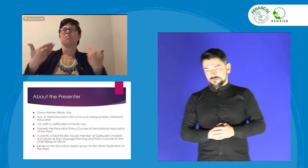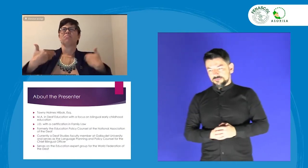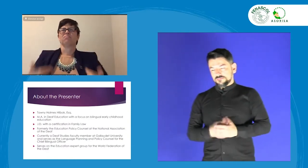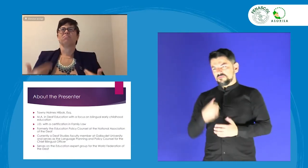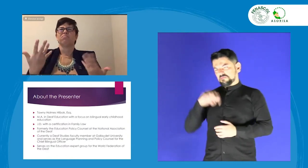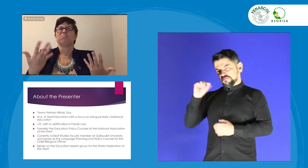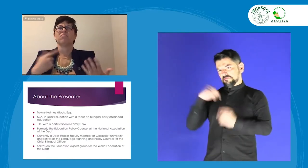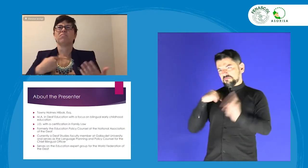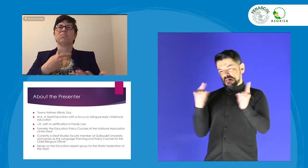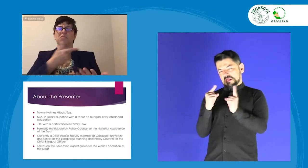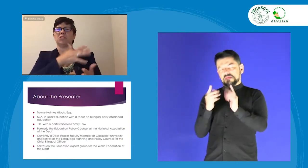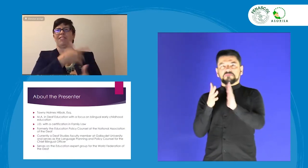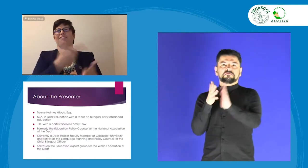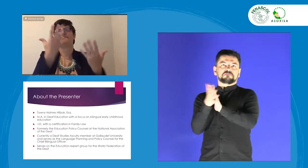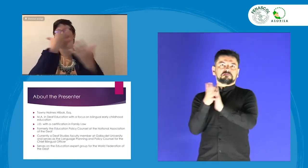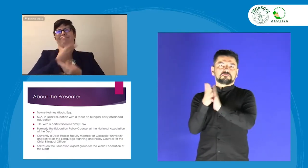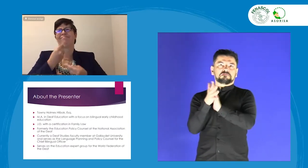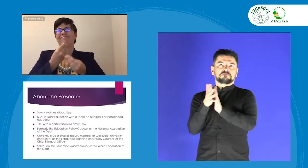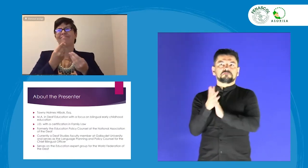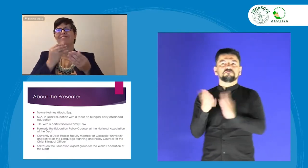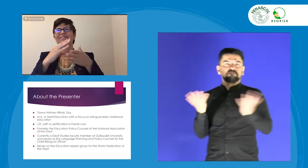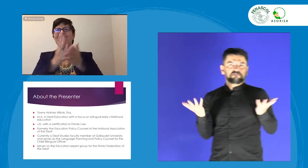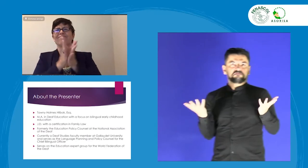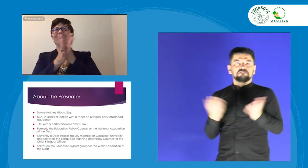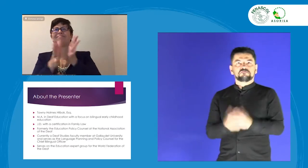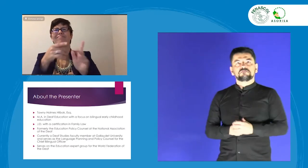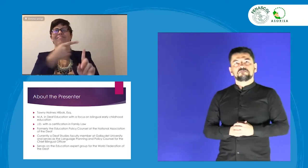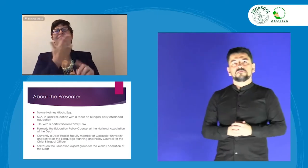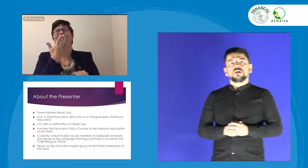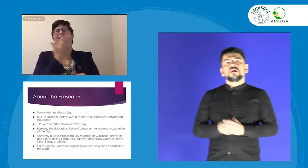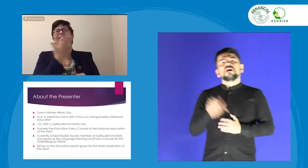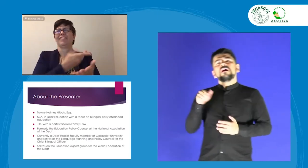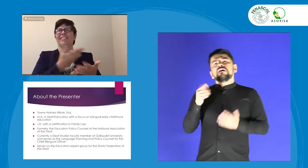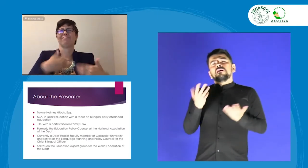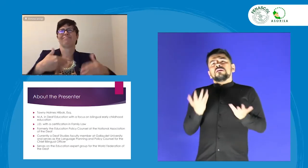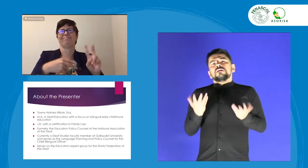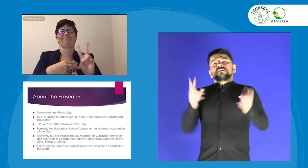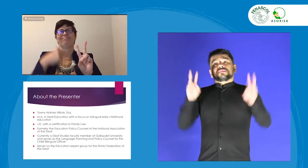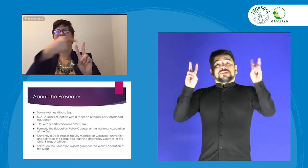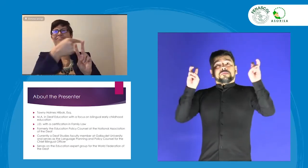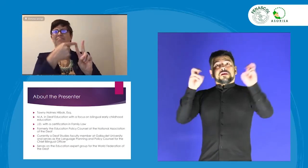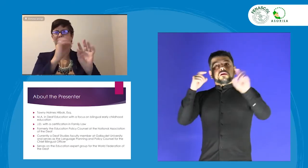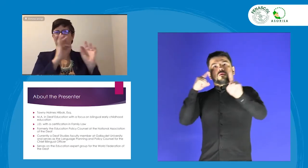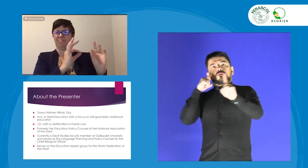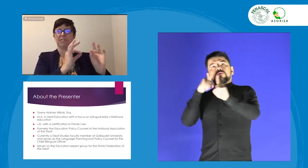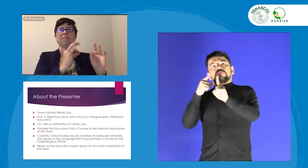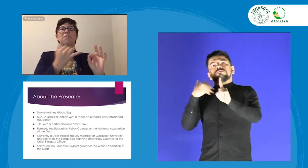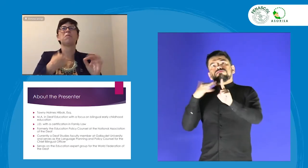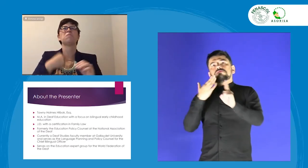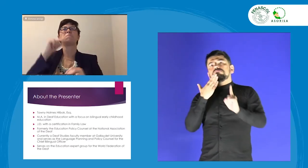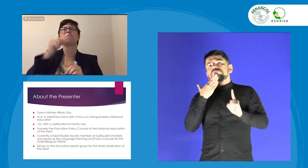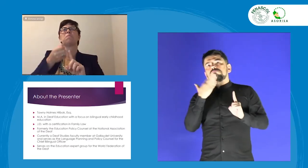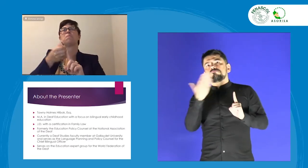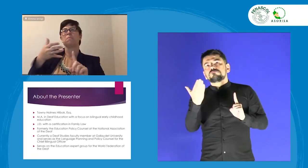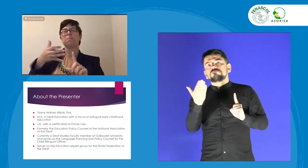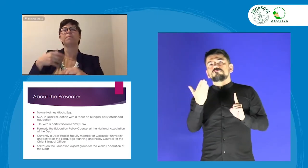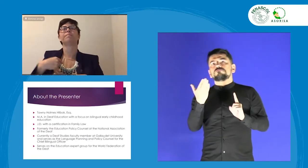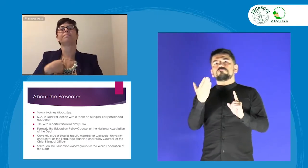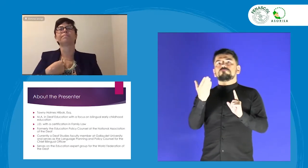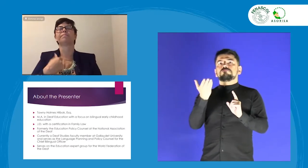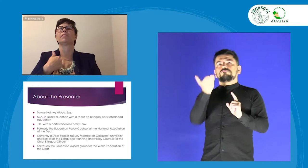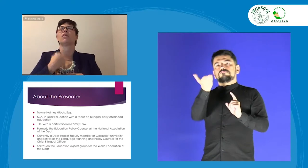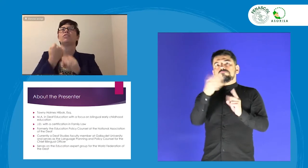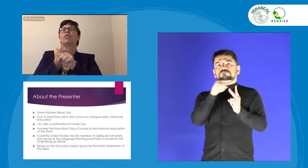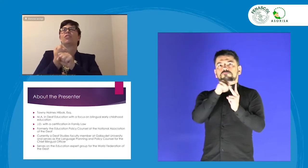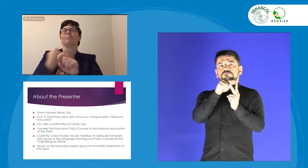Un poquito de contexto acerca de quién soy yo. Allí ustedes lo encuentran. Y también, pues bueno, gracias